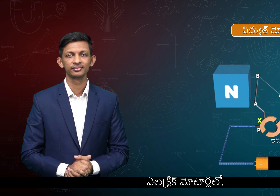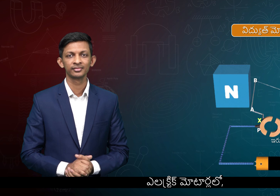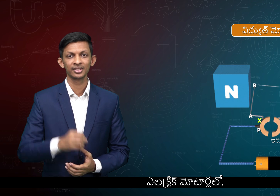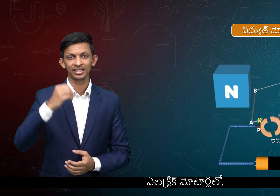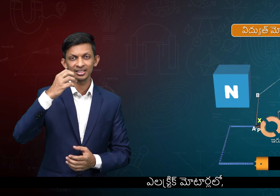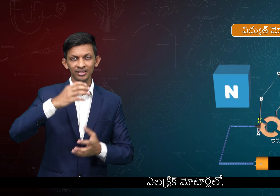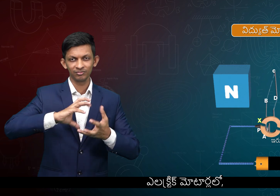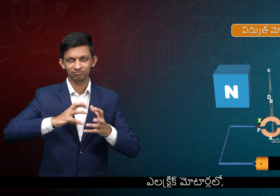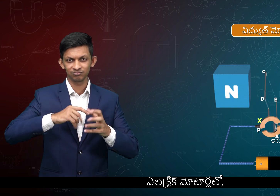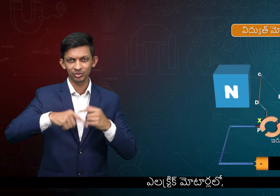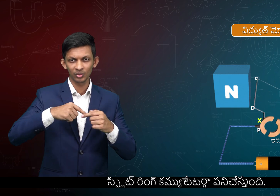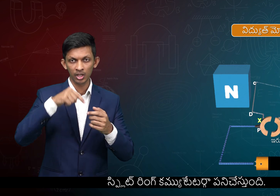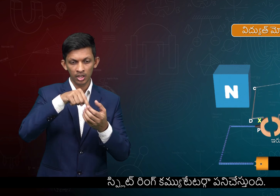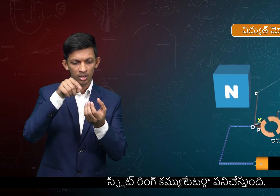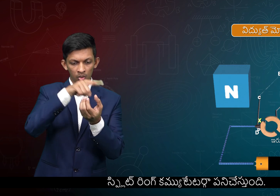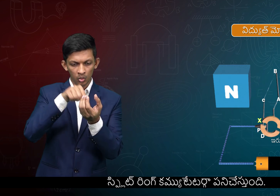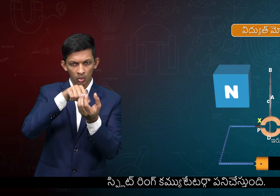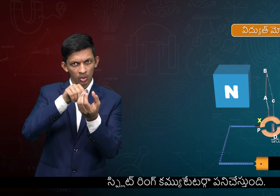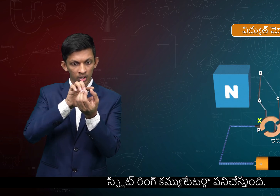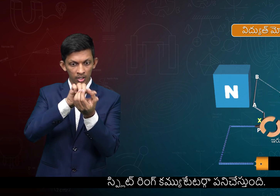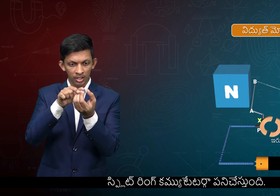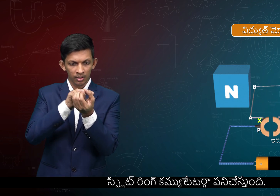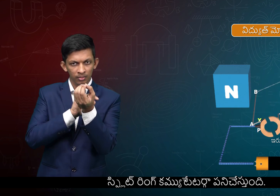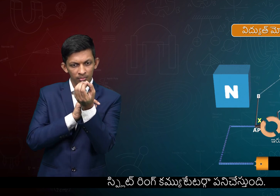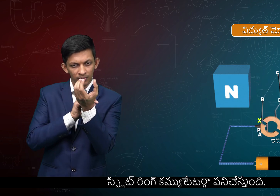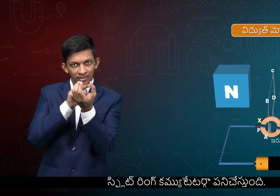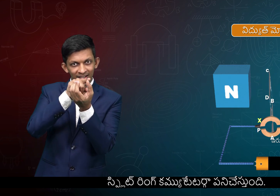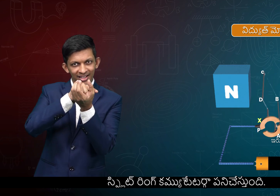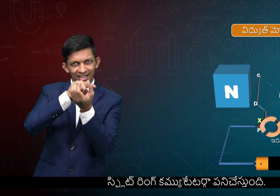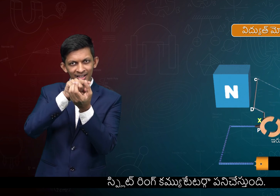ఎలక్ట్రిక్ మోటార్లలో స్ప్లిట్ రింగ్ కమ్యుటేటర్గా పనిచేస్తుంది.